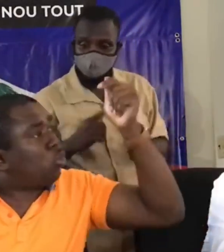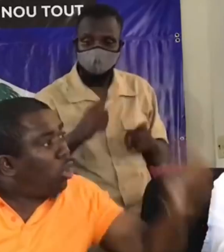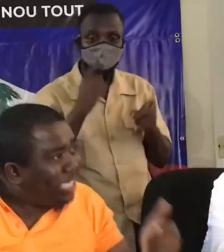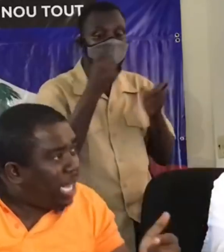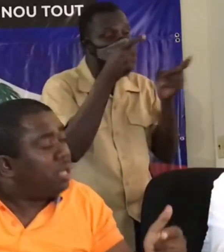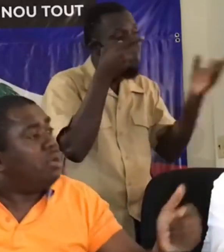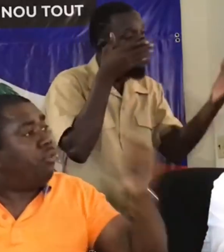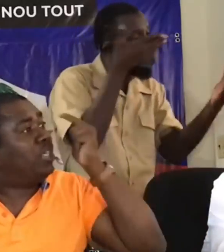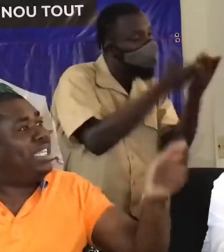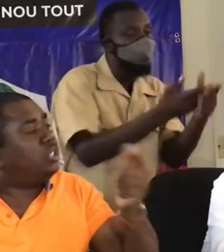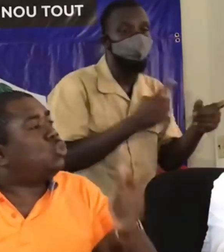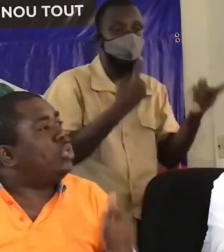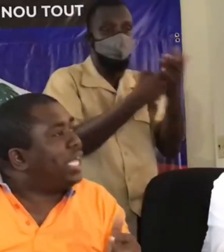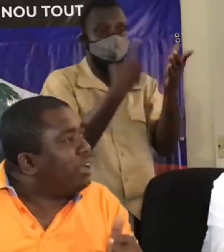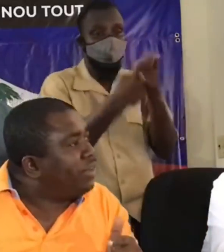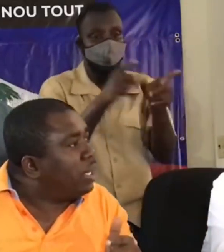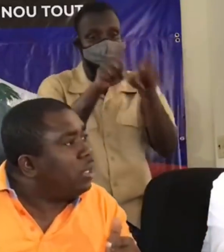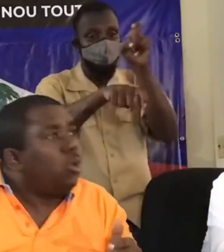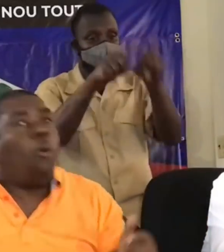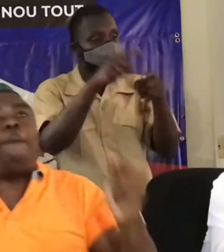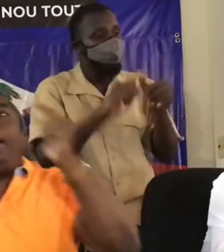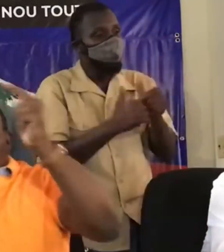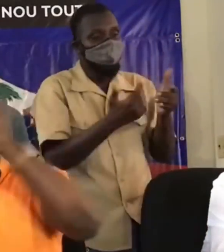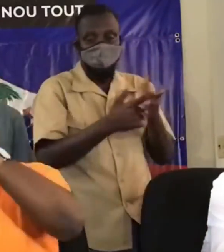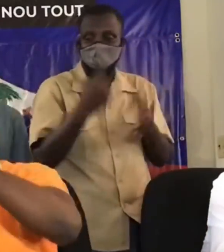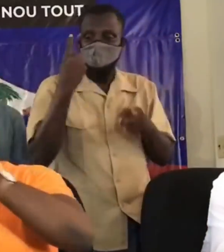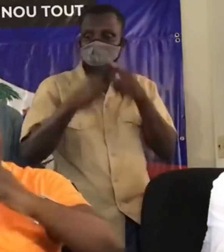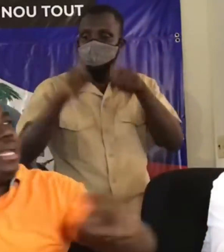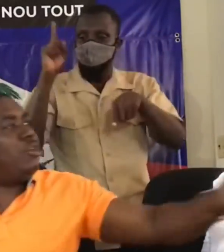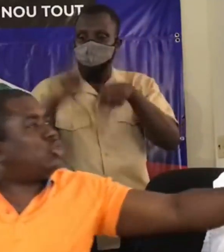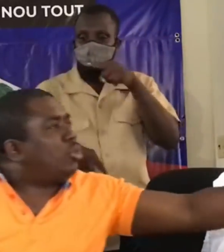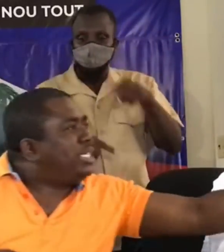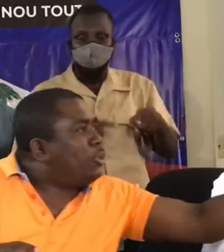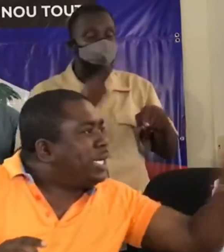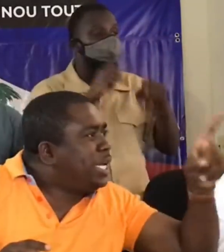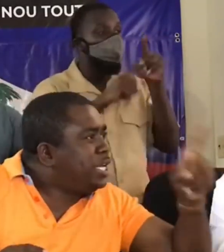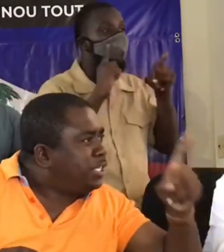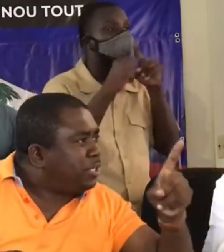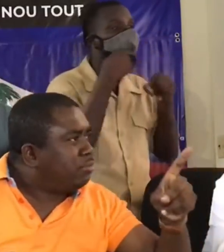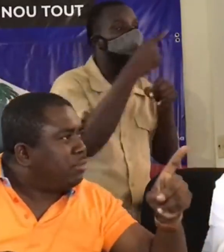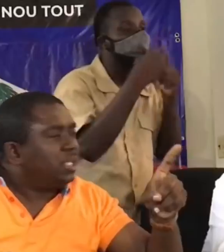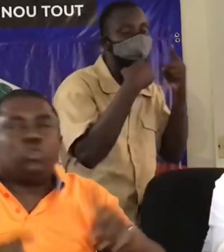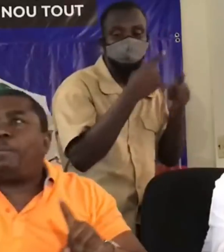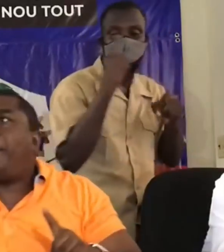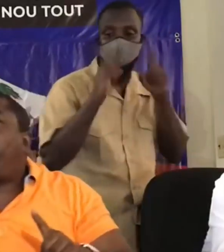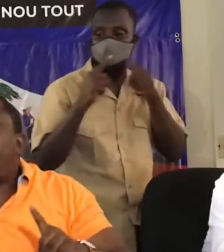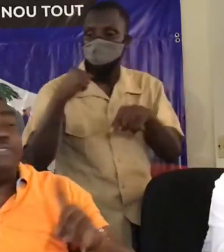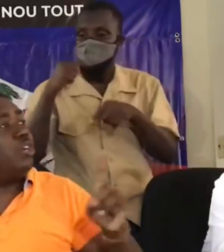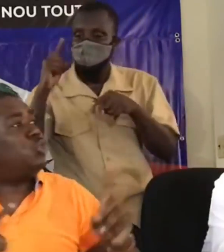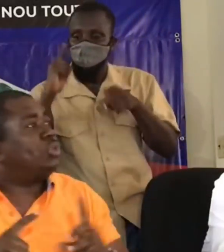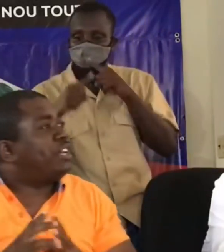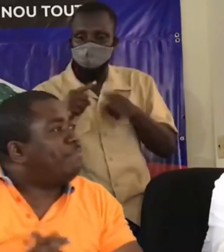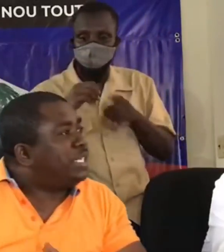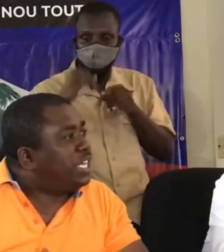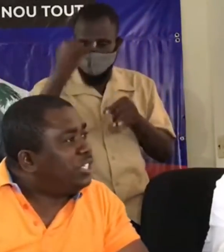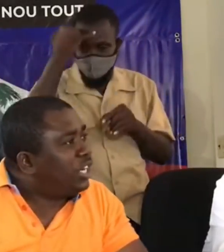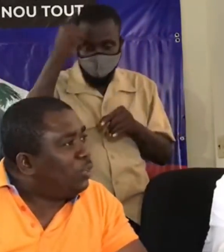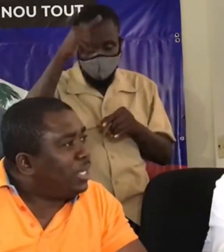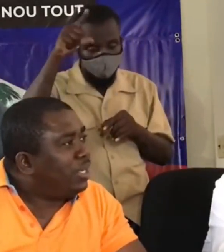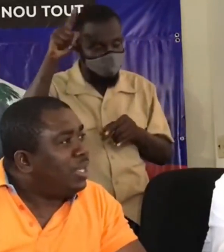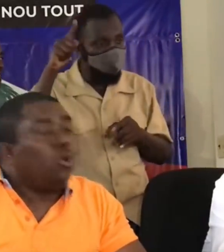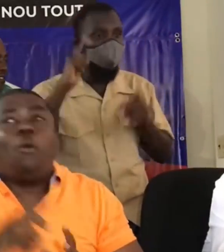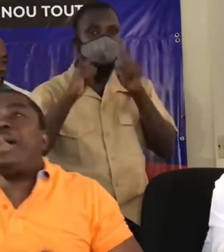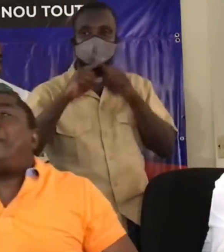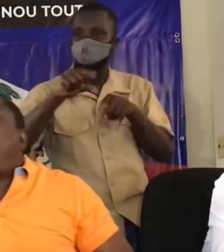faut aller côté, faut discuter avec elle. Ou pas capable de parler de sortie de crise, si vous pas parler avec Joseph Messène